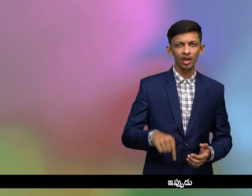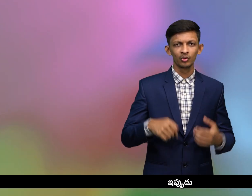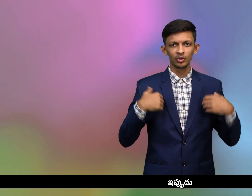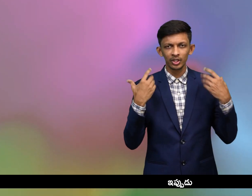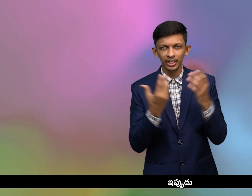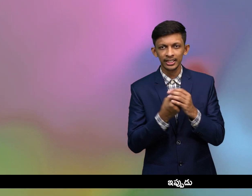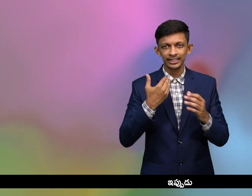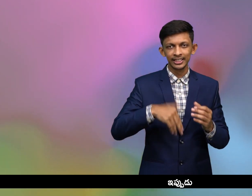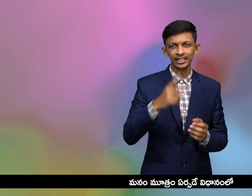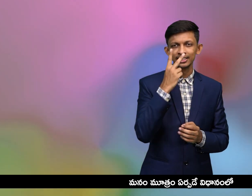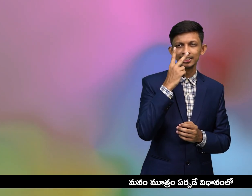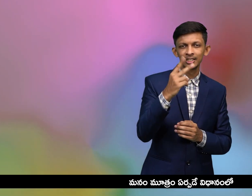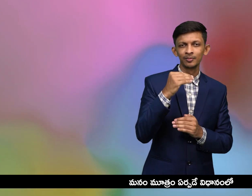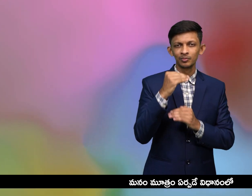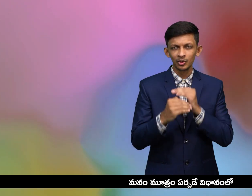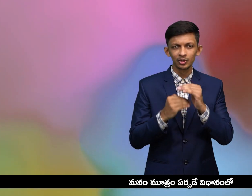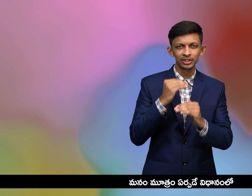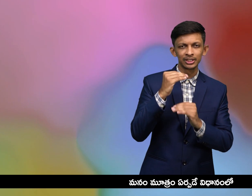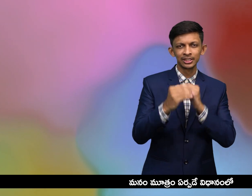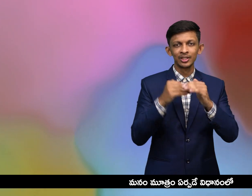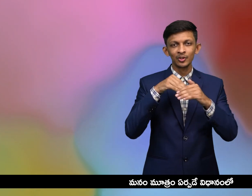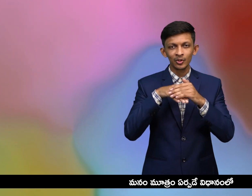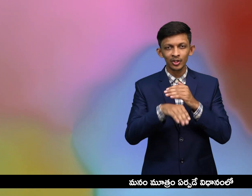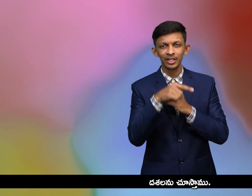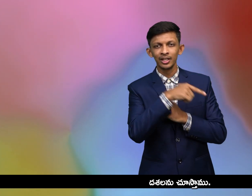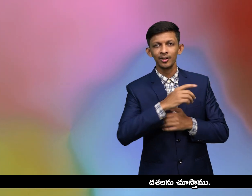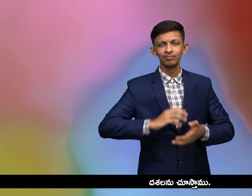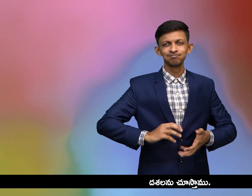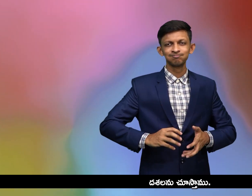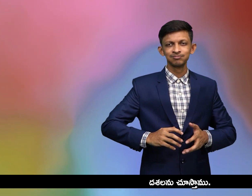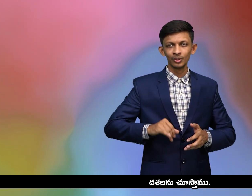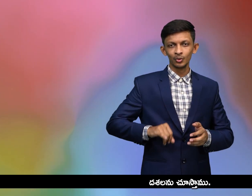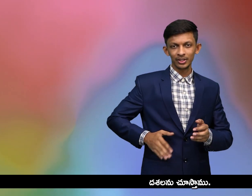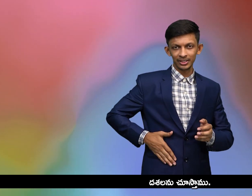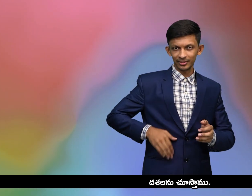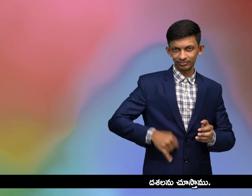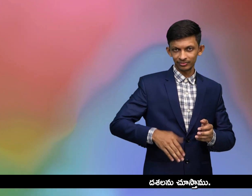ఇప్పుడు మనం మూత్రం ఏర్పడే విధానంలో దశలను చూస్తాము.